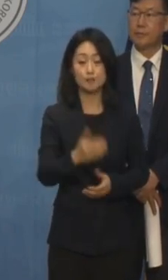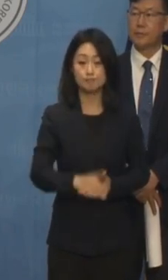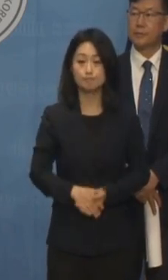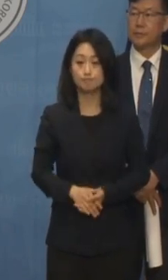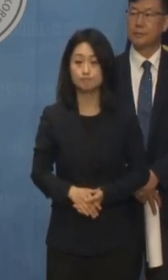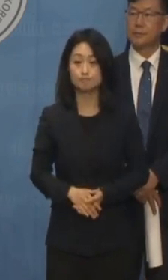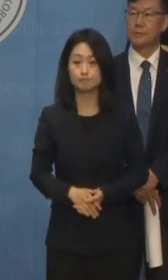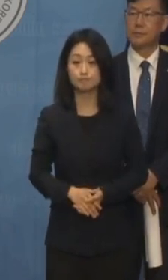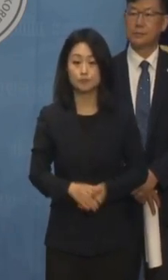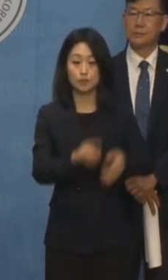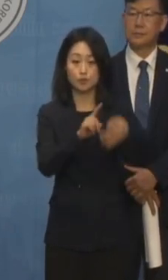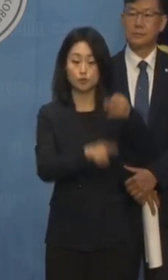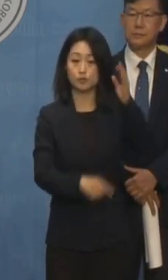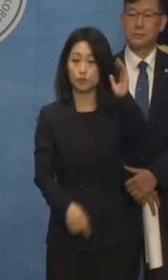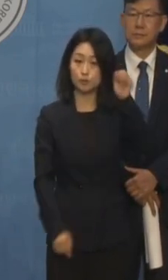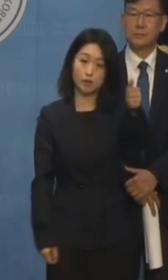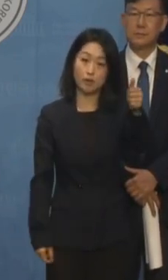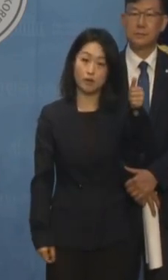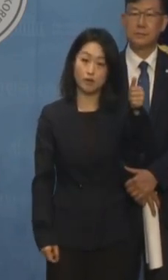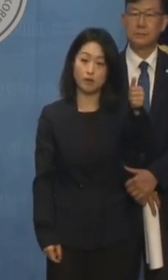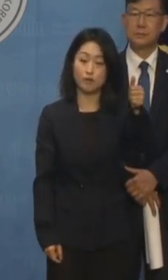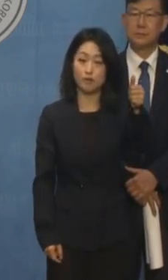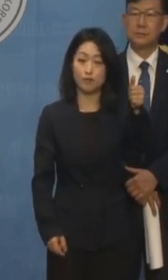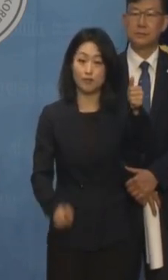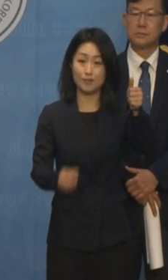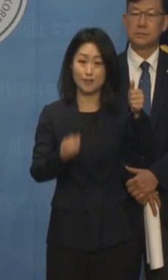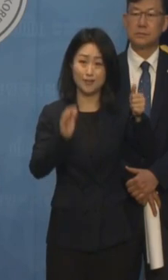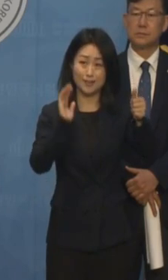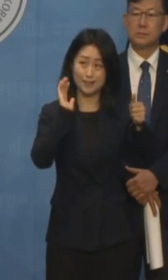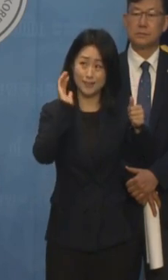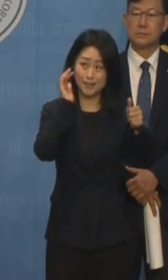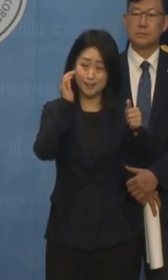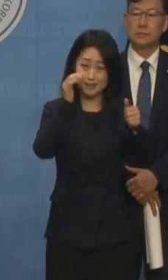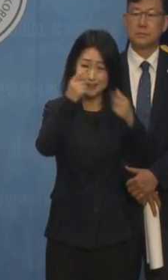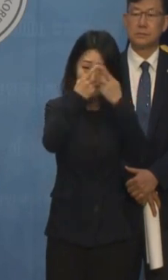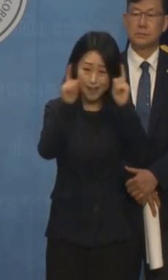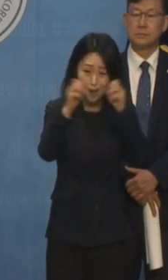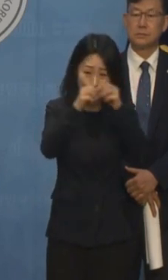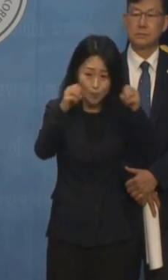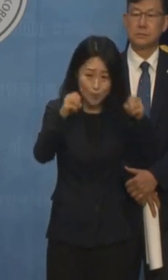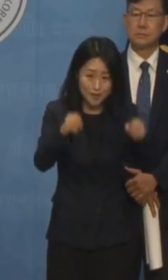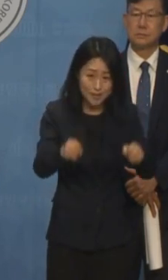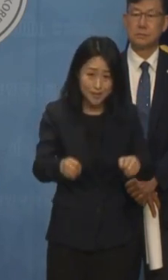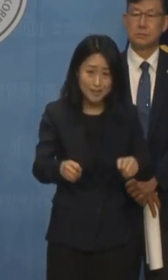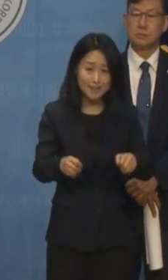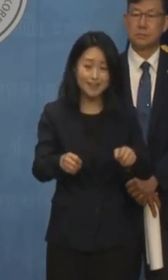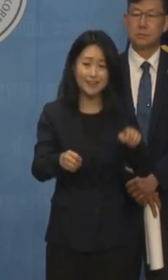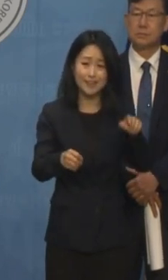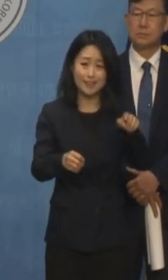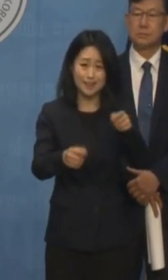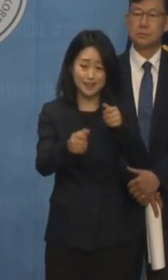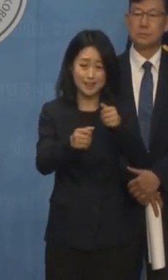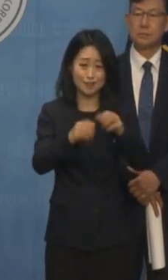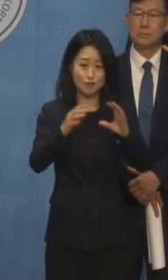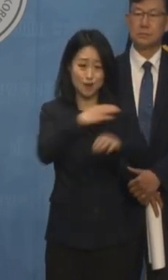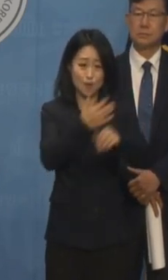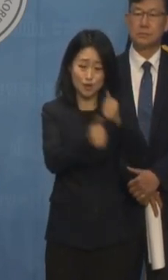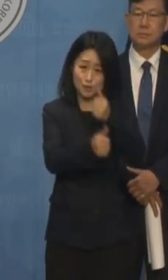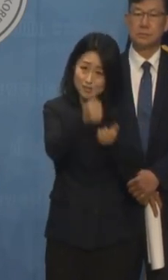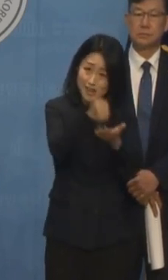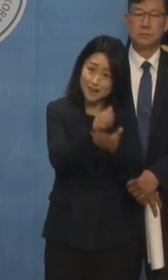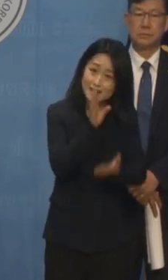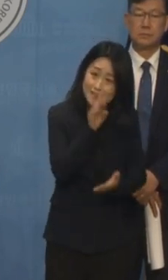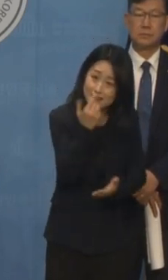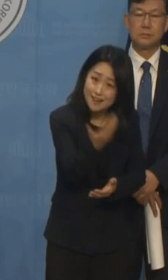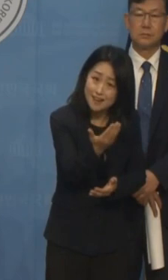누구입니까? 윤석열 대통령의 대학 동기인 유철한 국민권익위원장입니까? 아니면